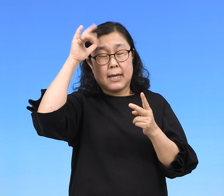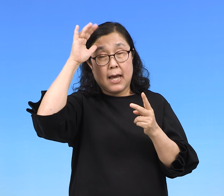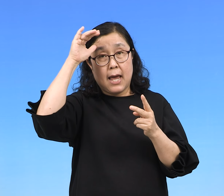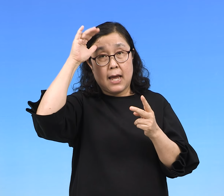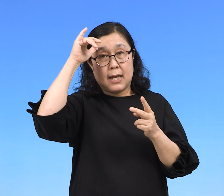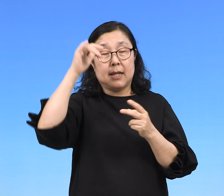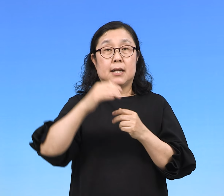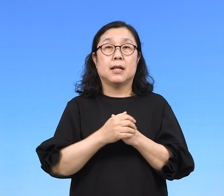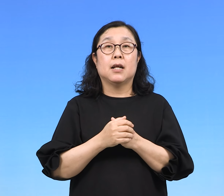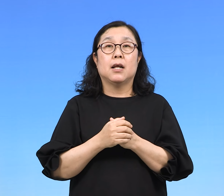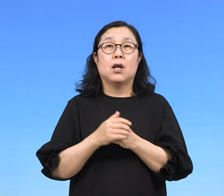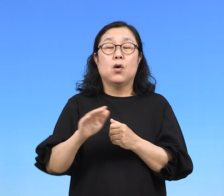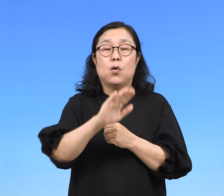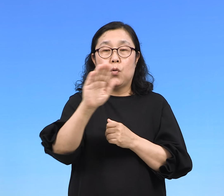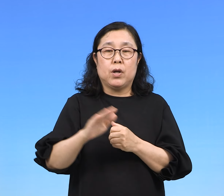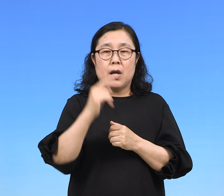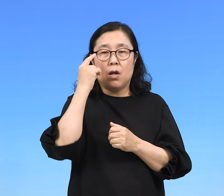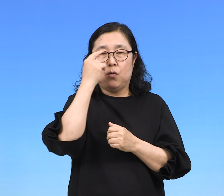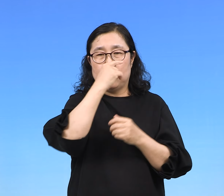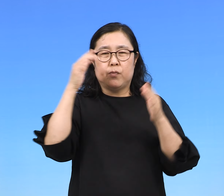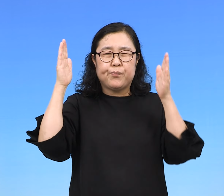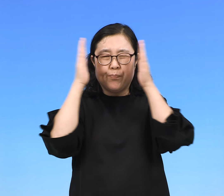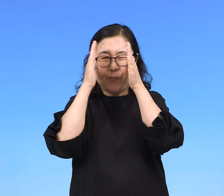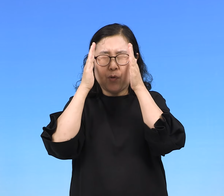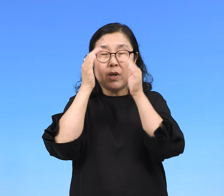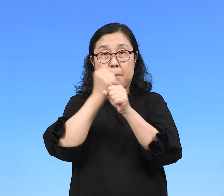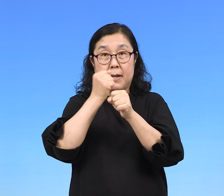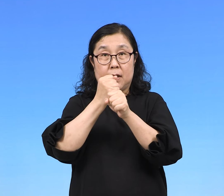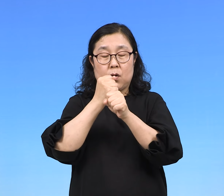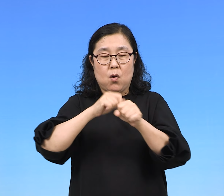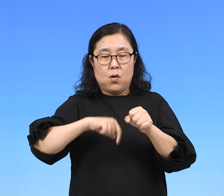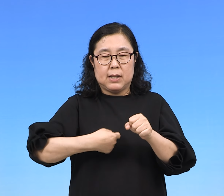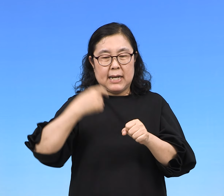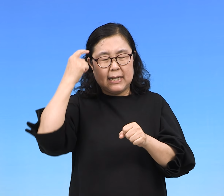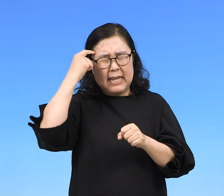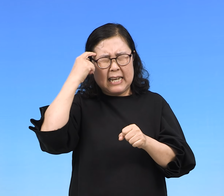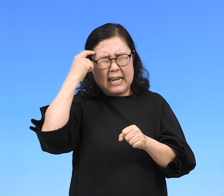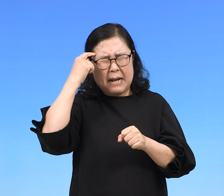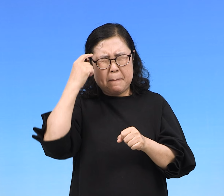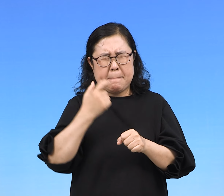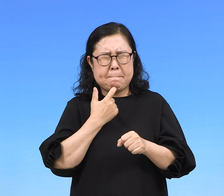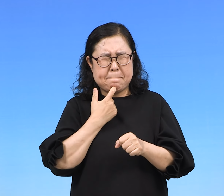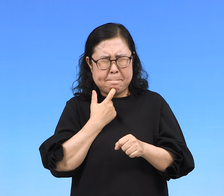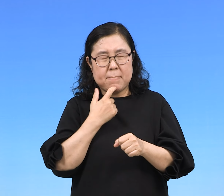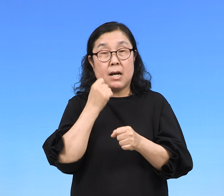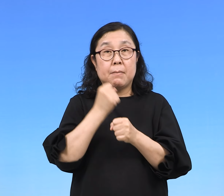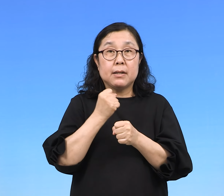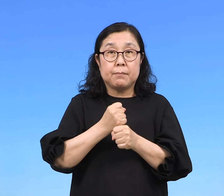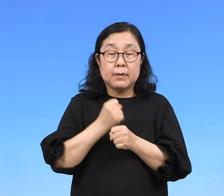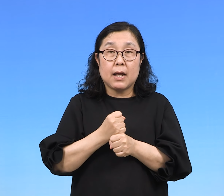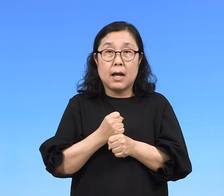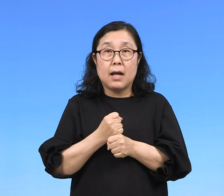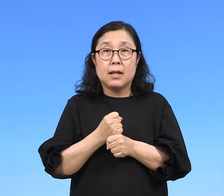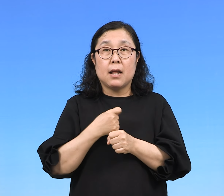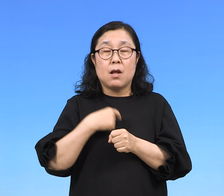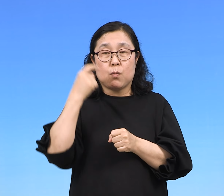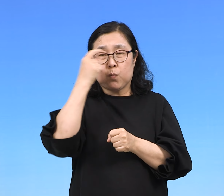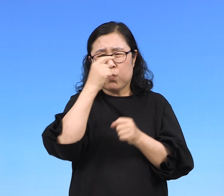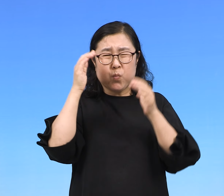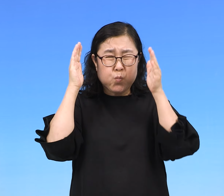마음 안에 있는 이 2마리 개는요, 우리 시야를 좁게 만들고 자기 생각에 몰두하게 만들어 버리는 겁니다.